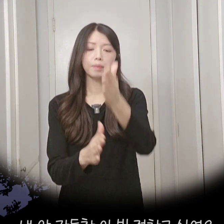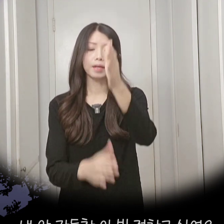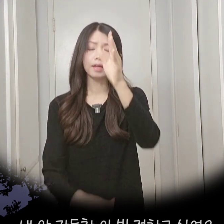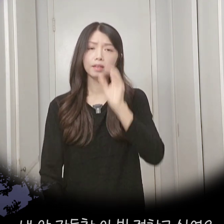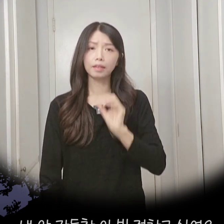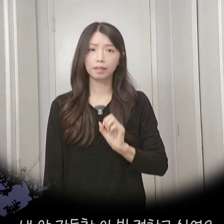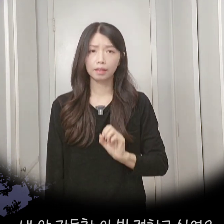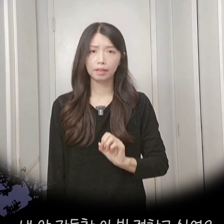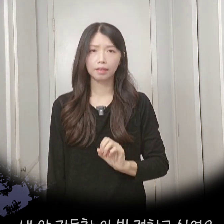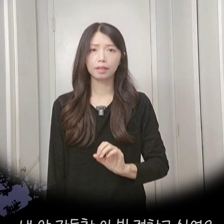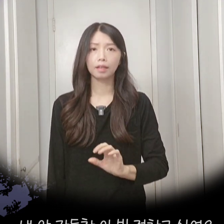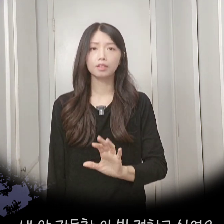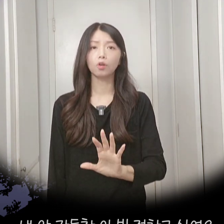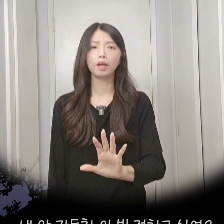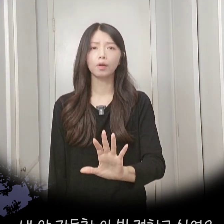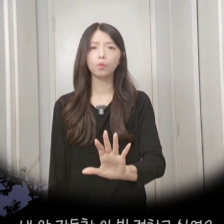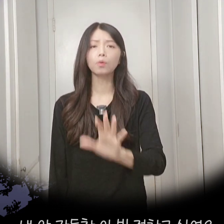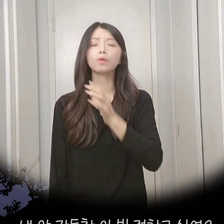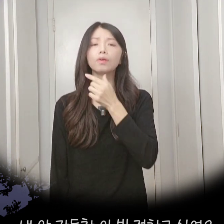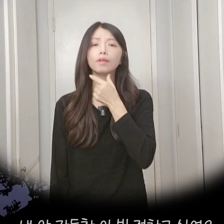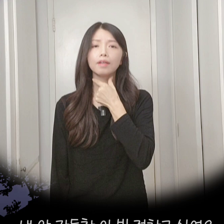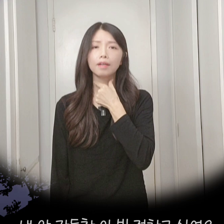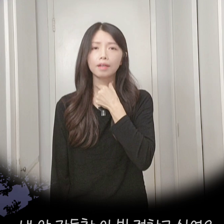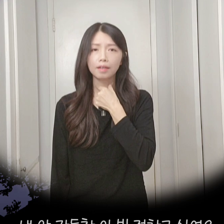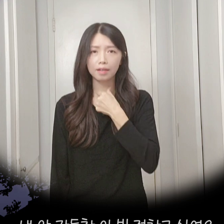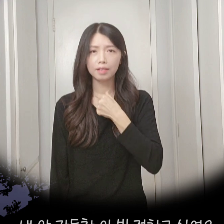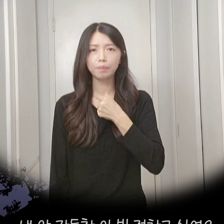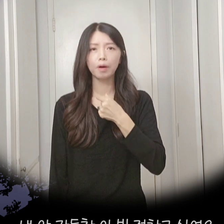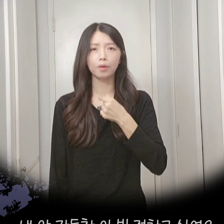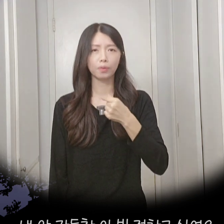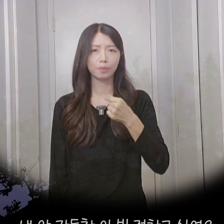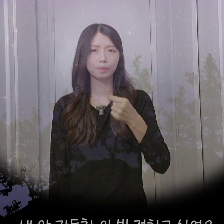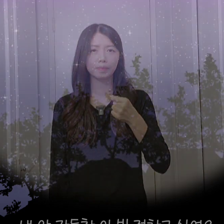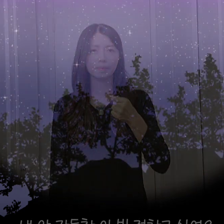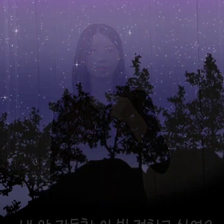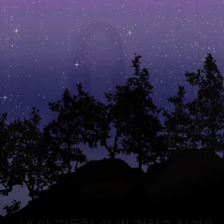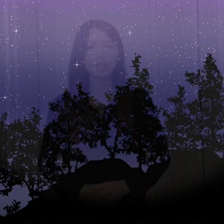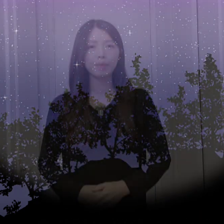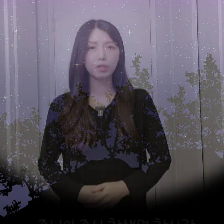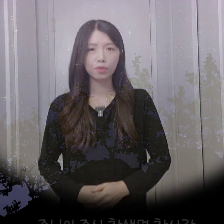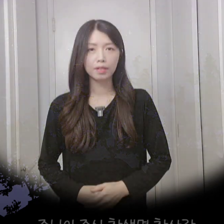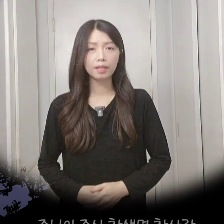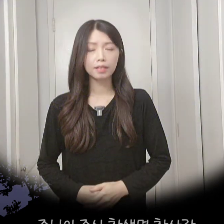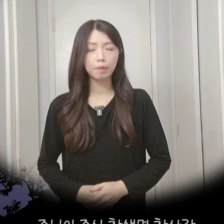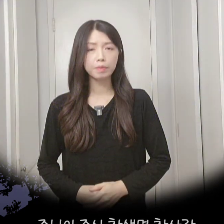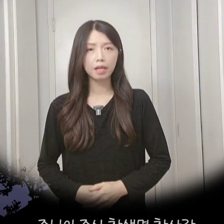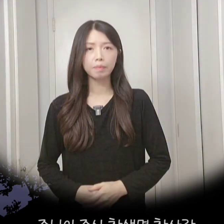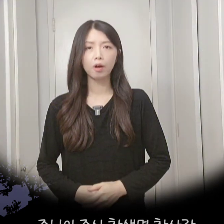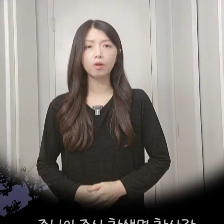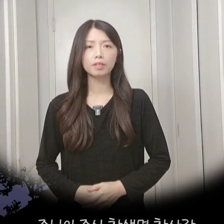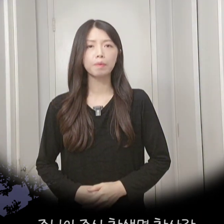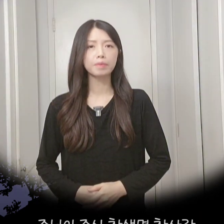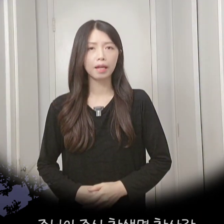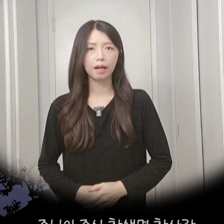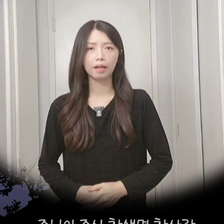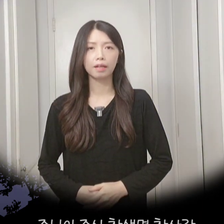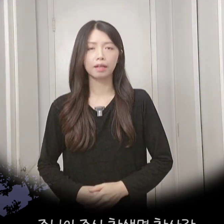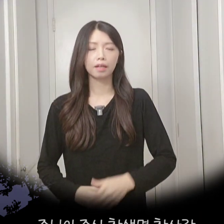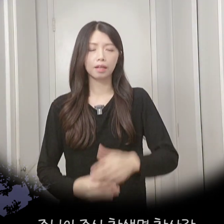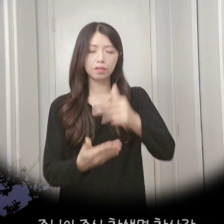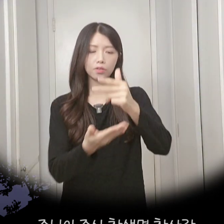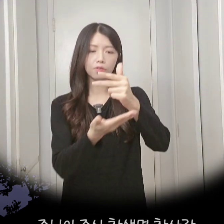이 빛 전하고 싶어요. 주님이 주신 참 생명, 참